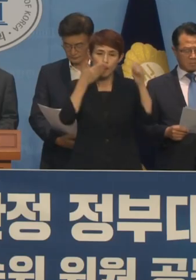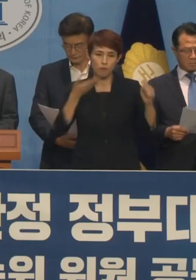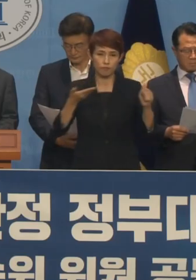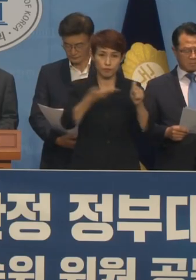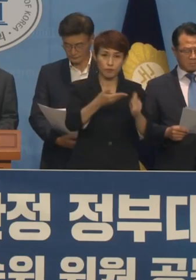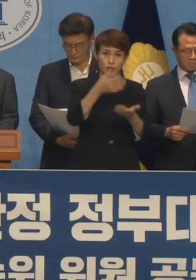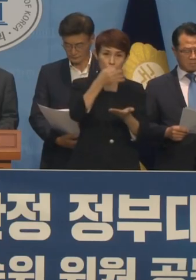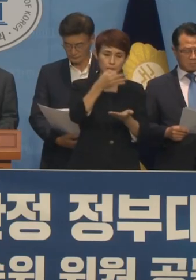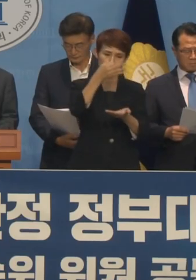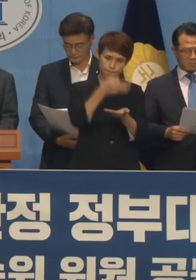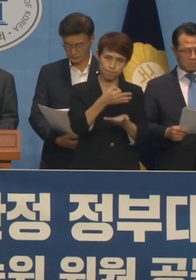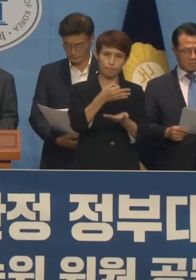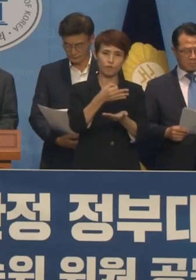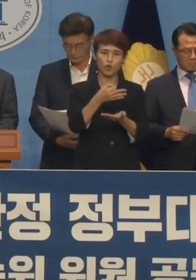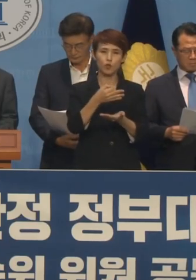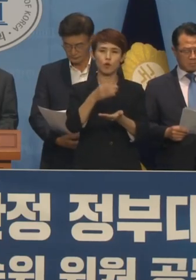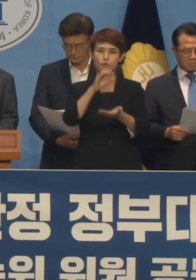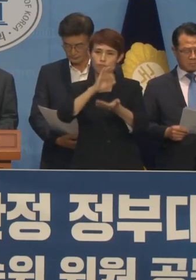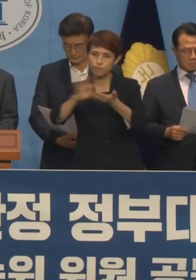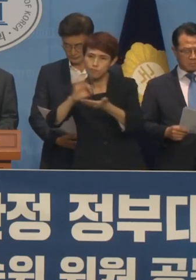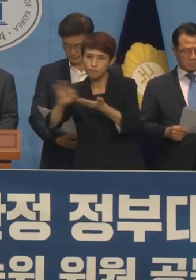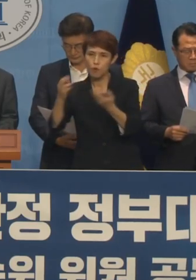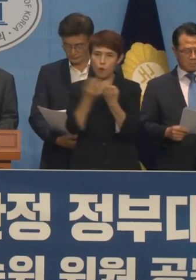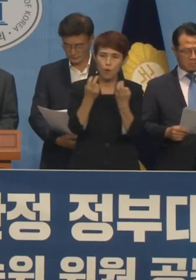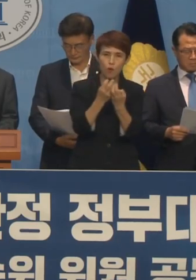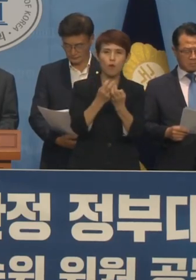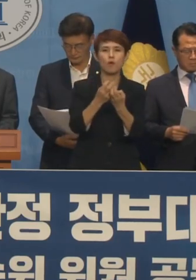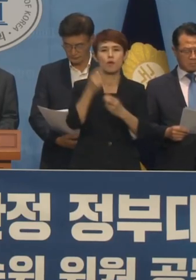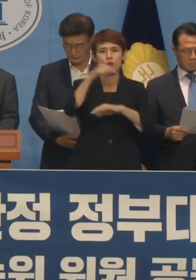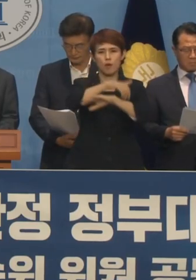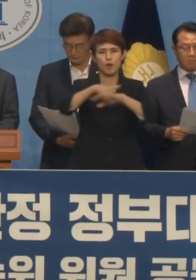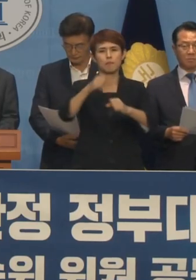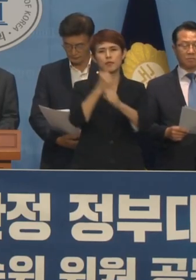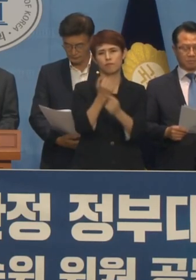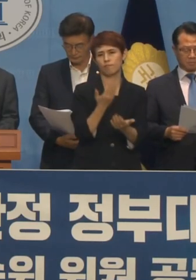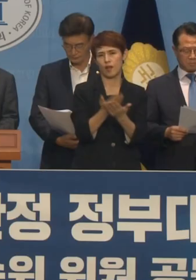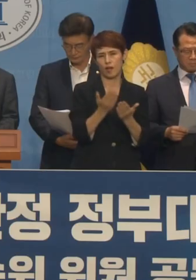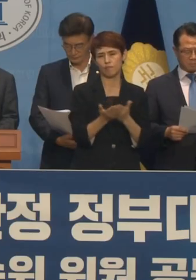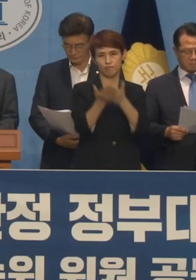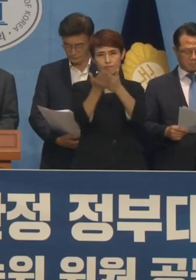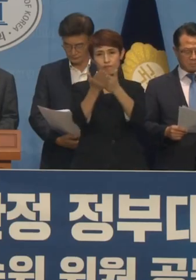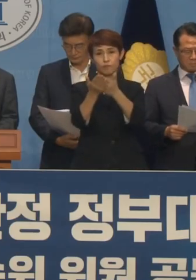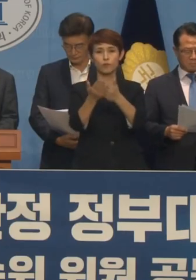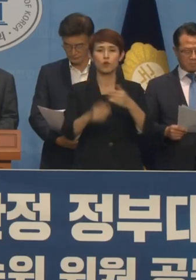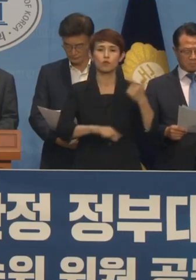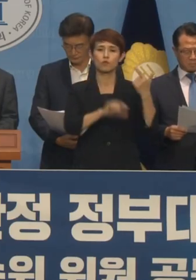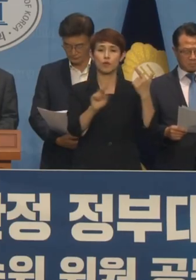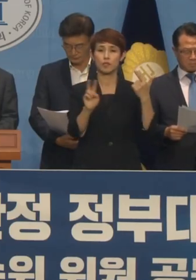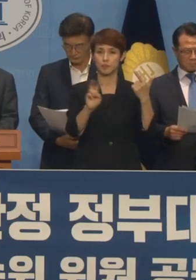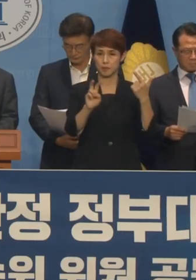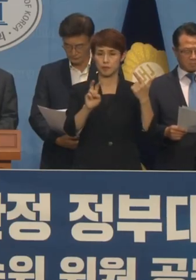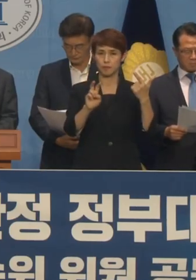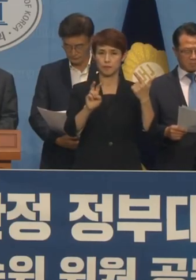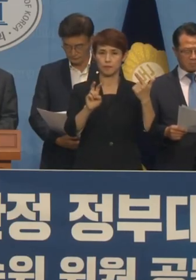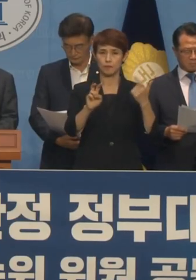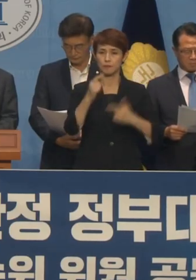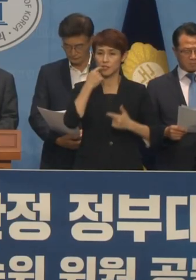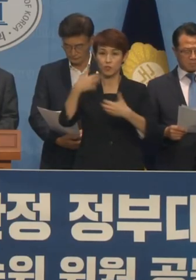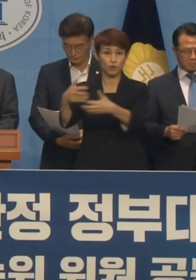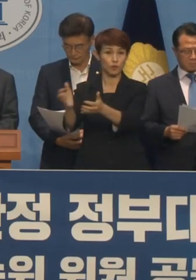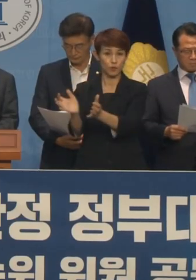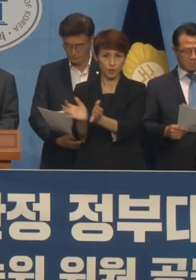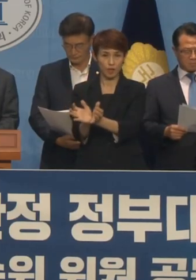기금 조성과 소비 활성화 대책을 즉각 수립하라. 2024년 6월 20일 22대